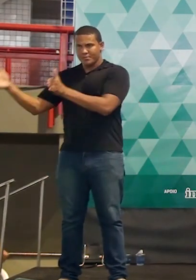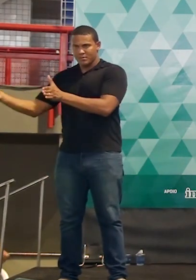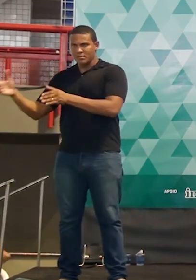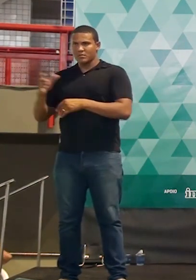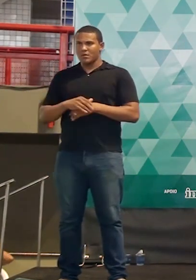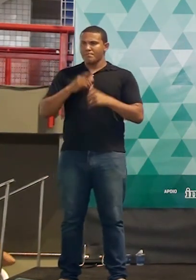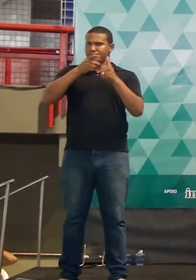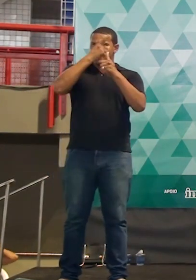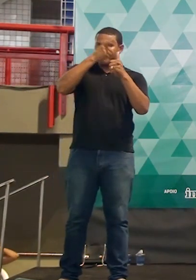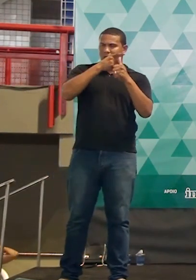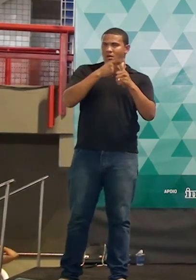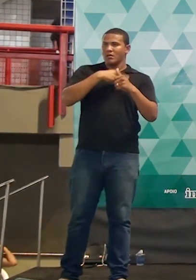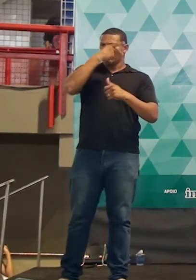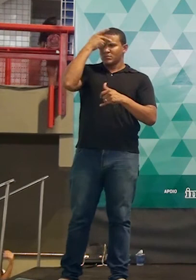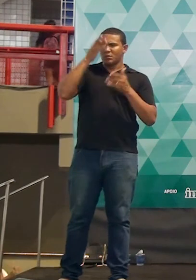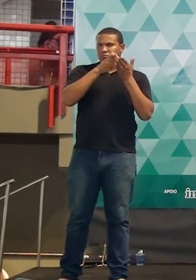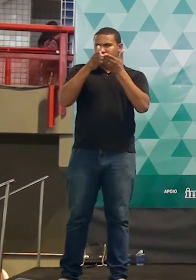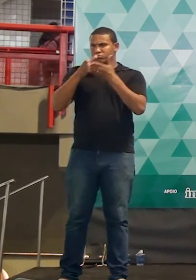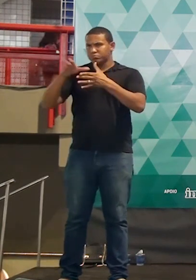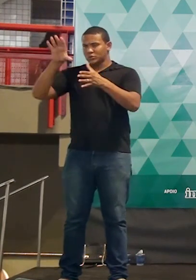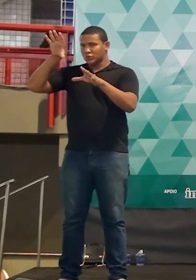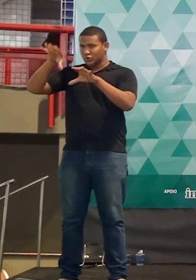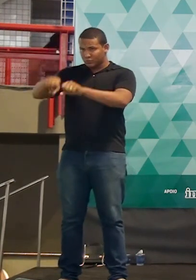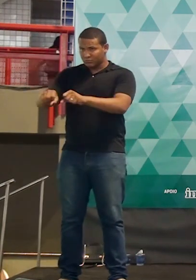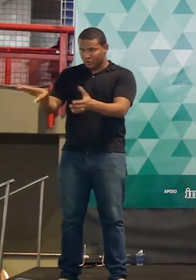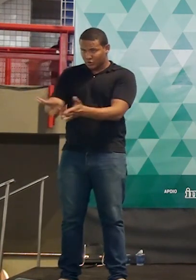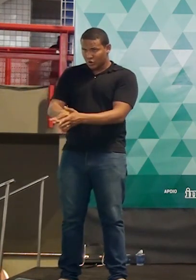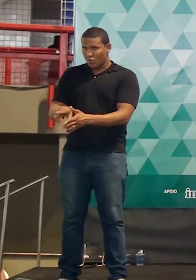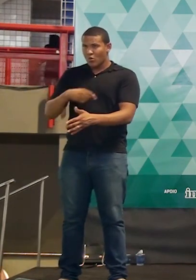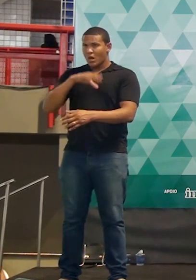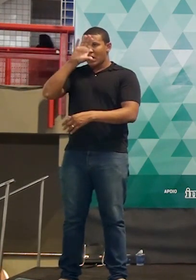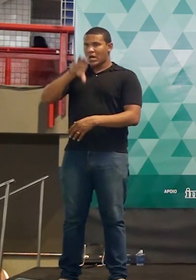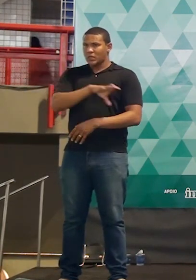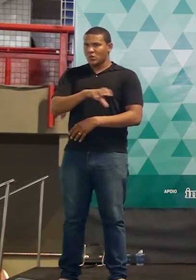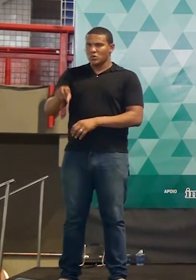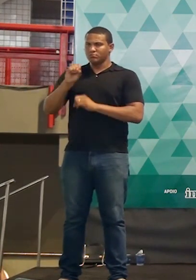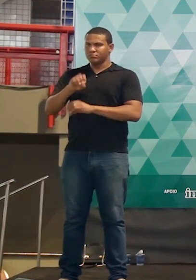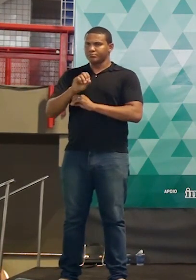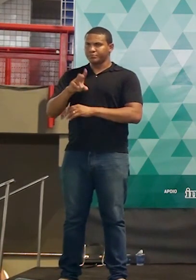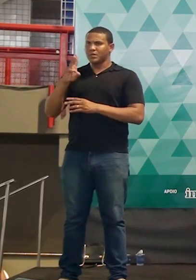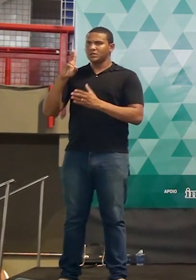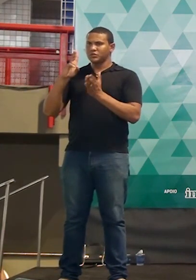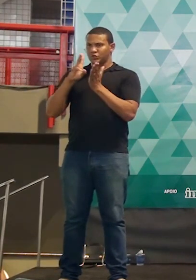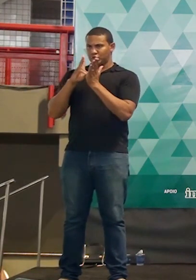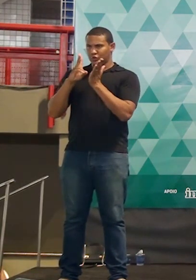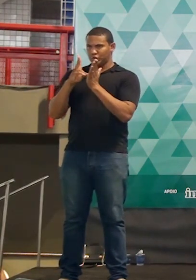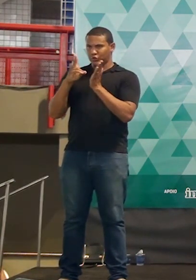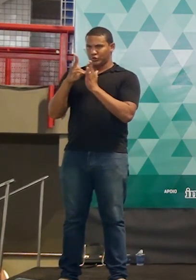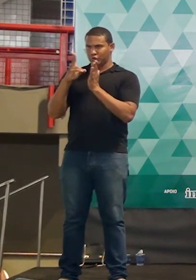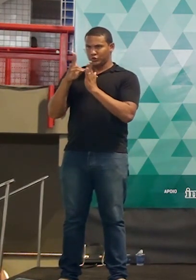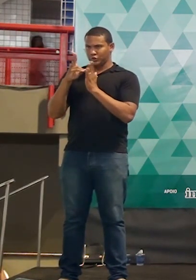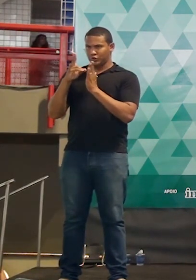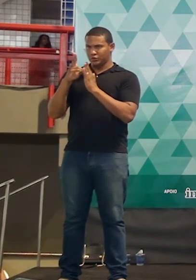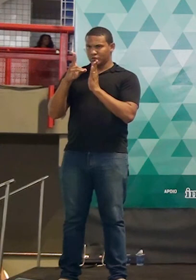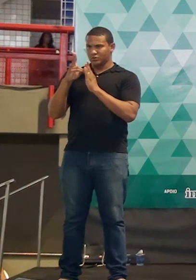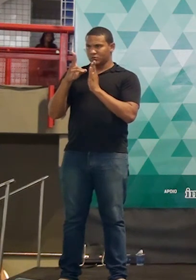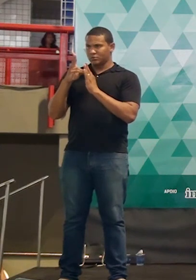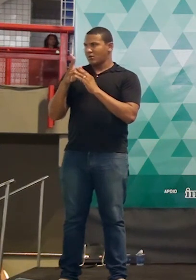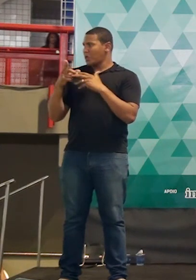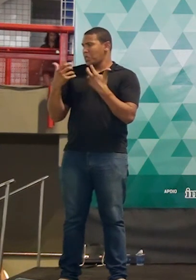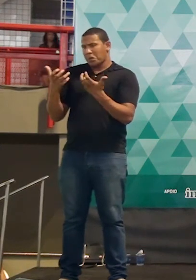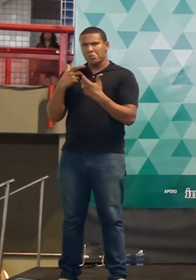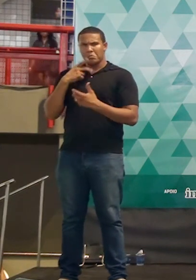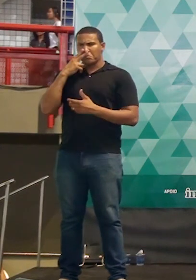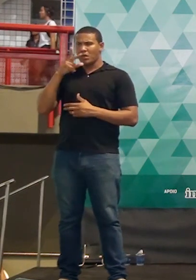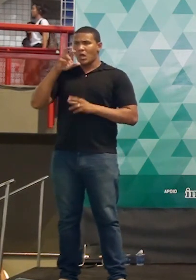os catequizadores chegaram e impuseram o catolicismo aos índios. Eles queriam que os índios não